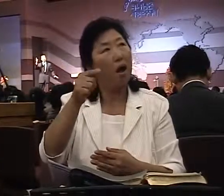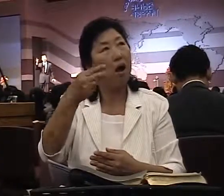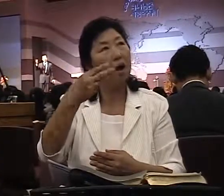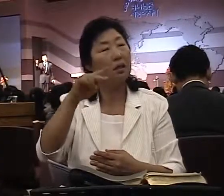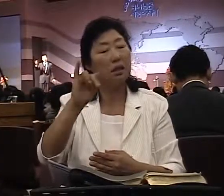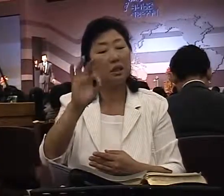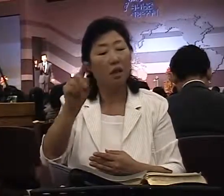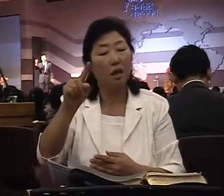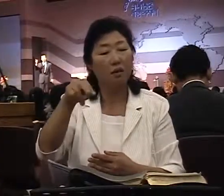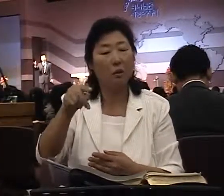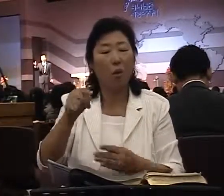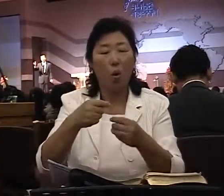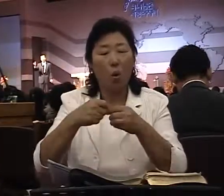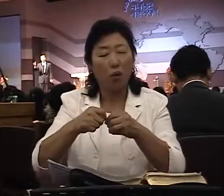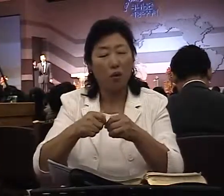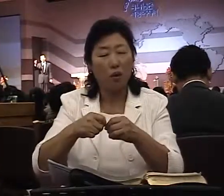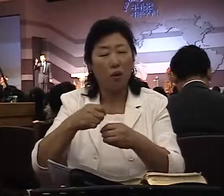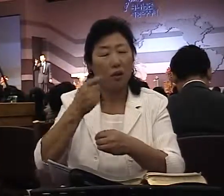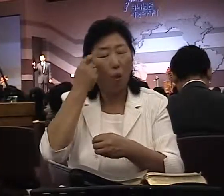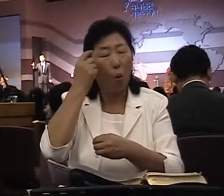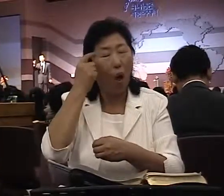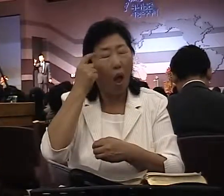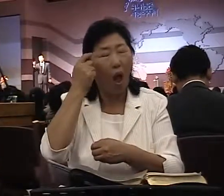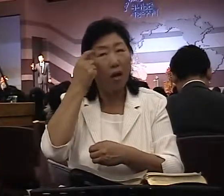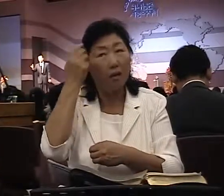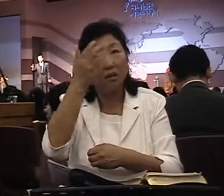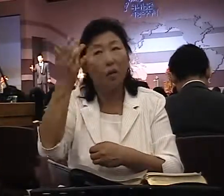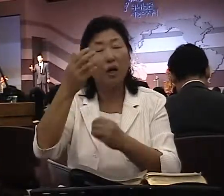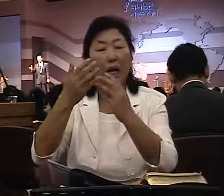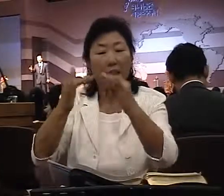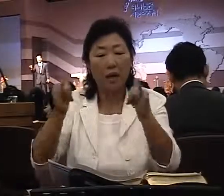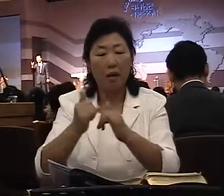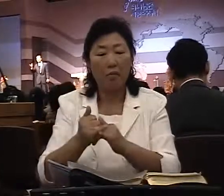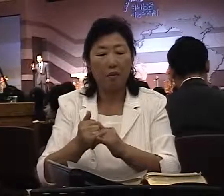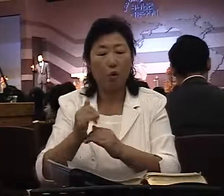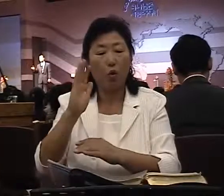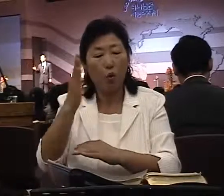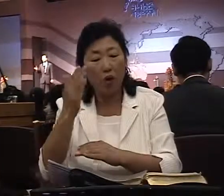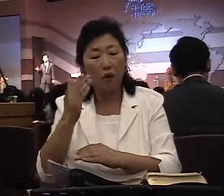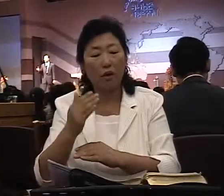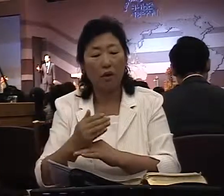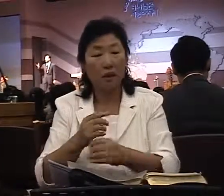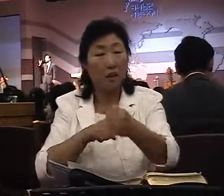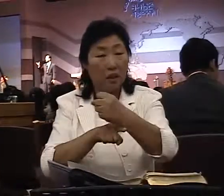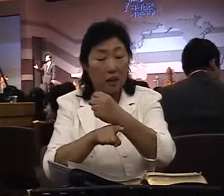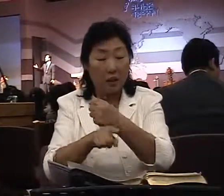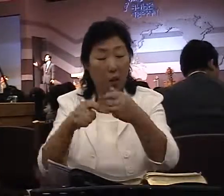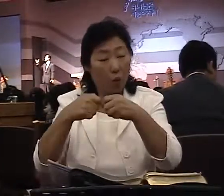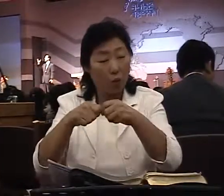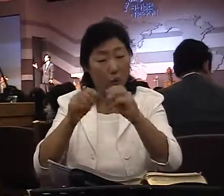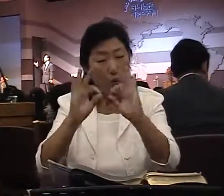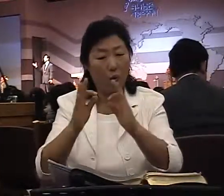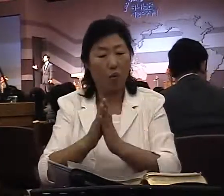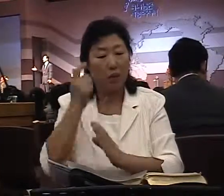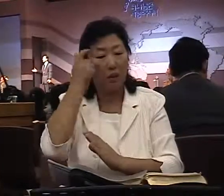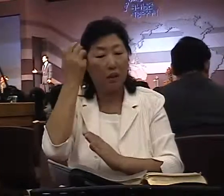성령의 사람이 되어야 되는가 그 이유를 구체적으로 보겠는데 이 말씀을 통해 성령의 사람이 된다는